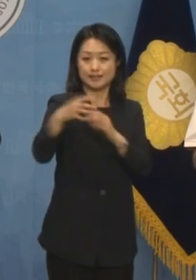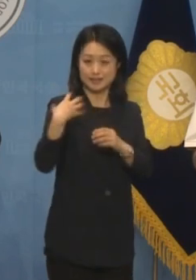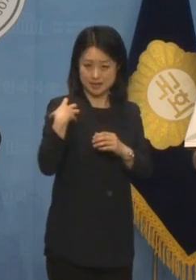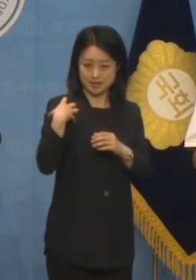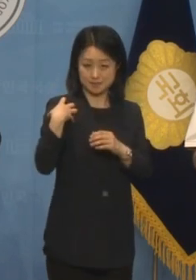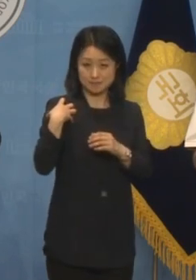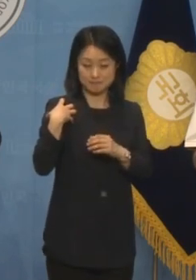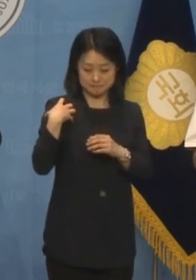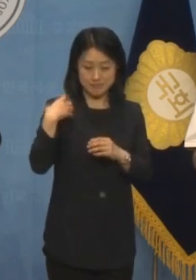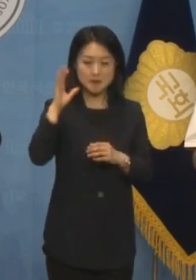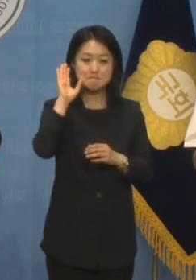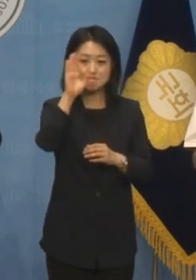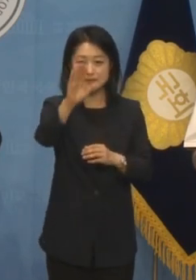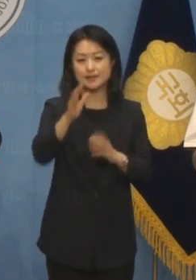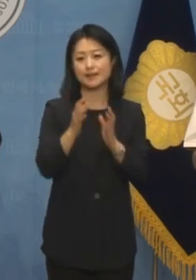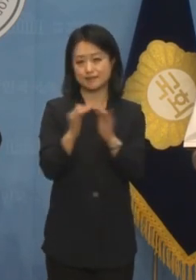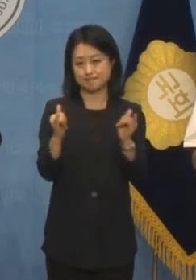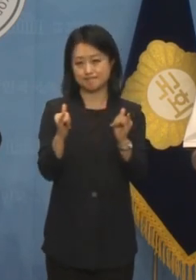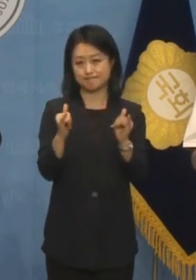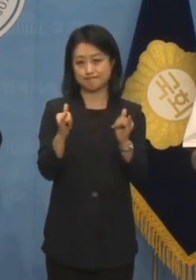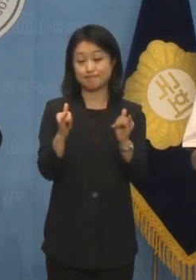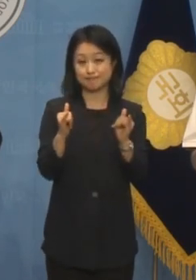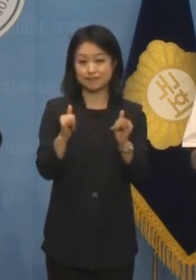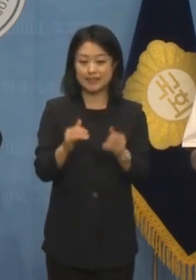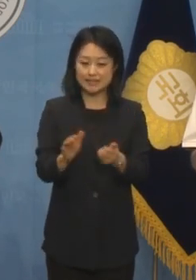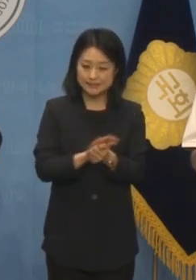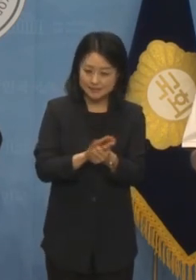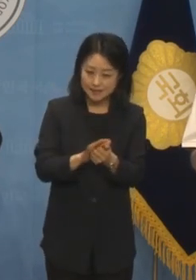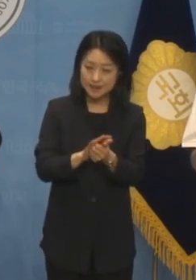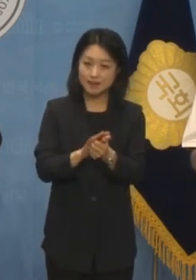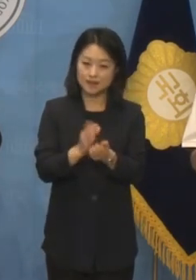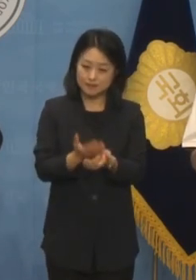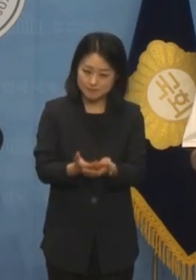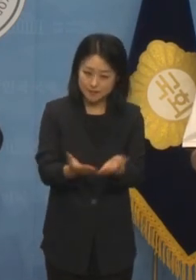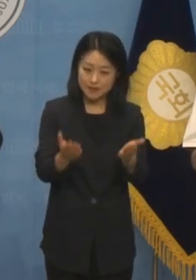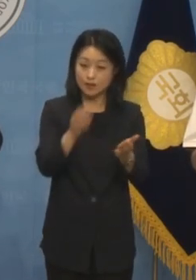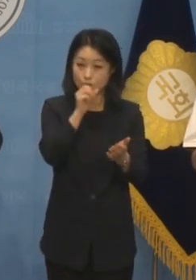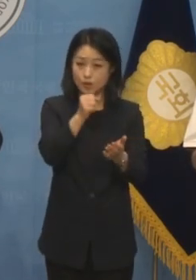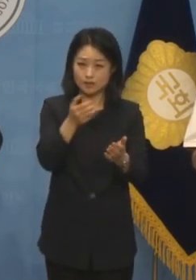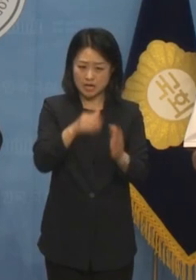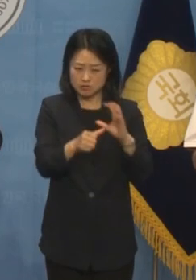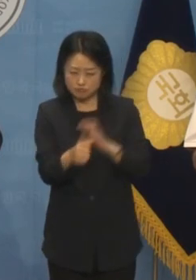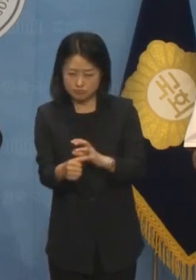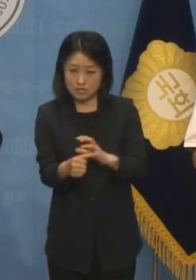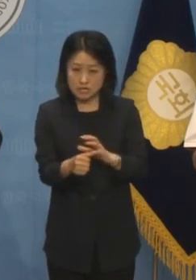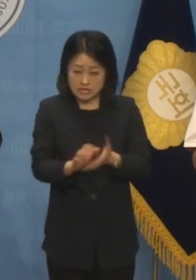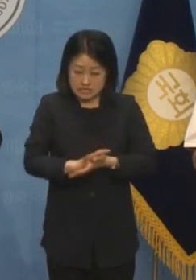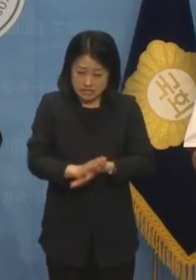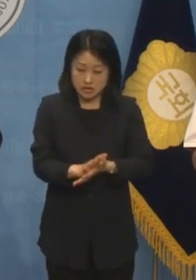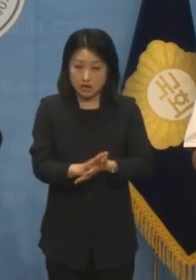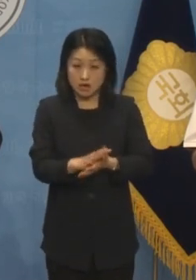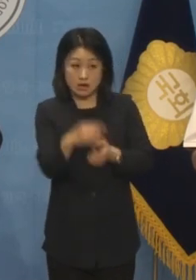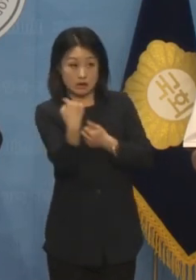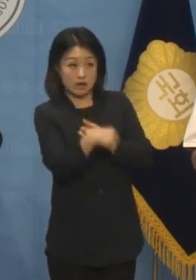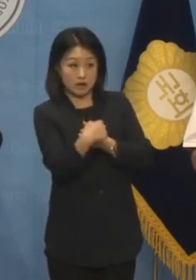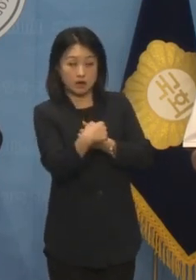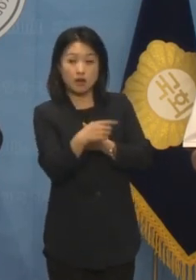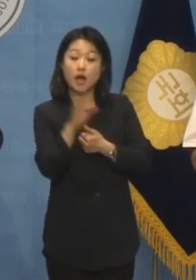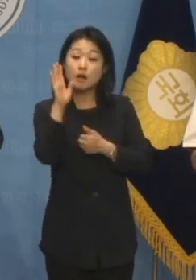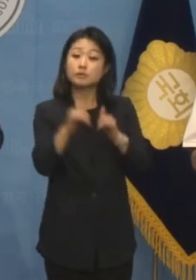미래 세대들에게 사랑과 배려를 가르쳐야지 규제와 탄압을 가르친다면 과연 우리 사회는 어떤 방향으로 흘러가겠습니까?